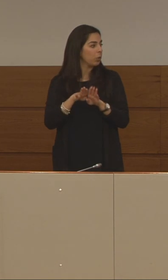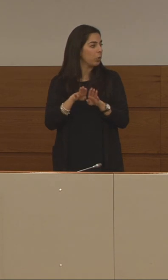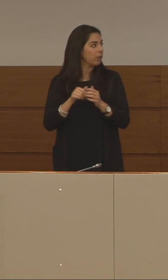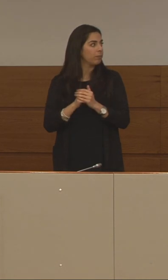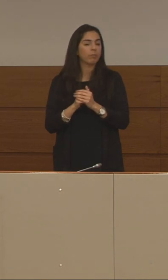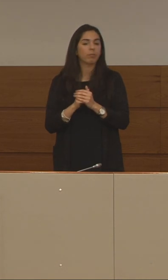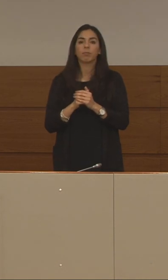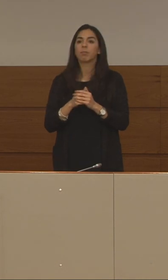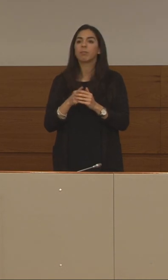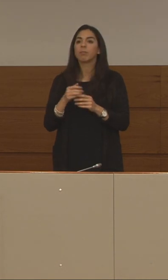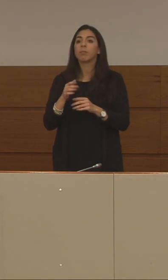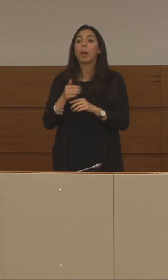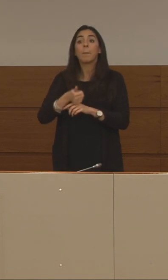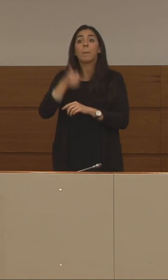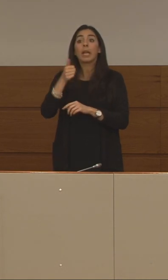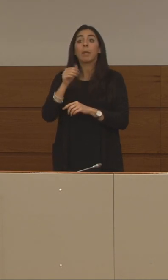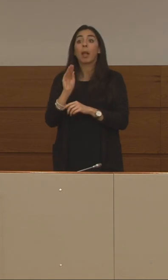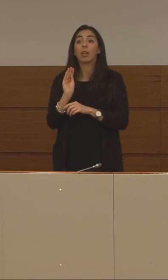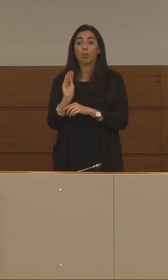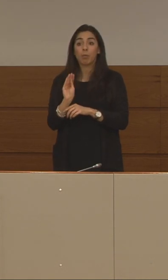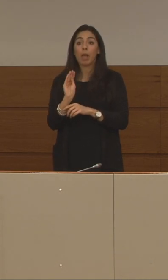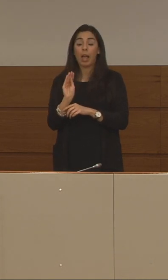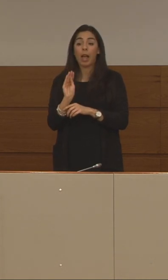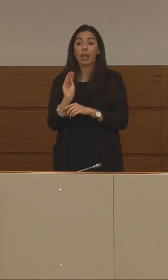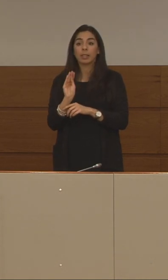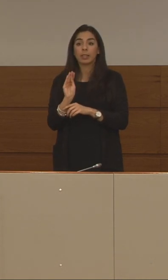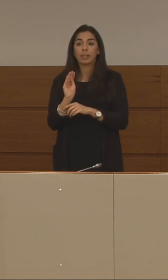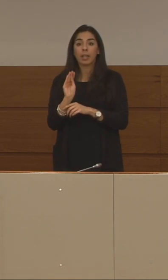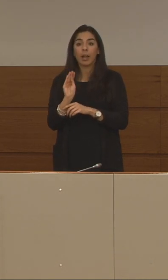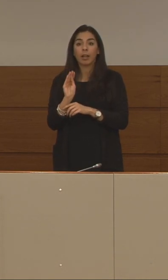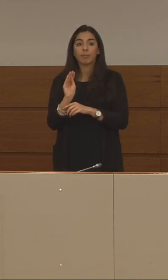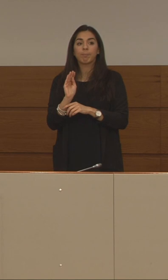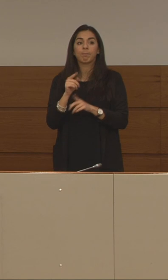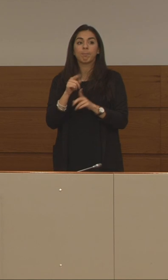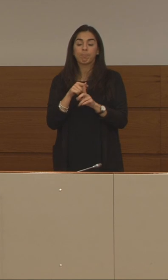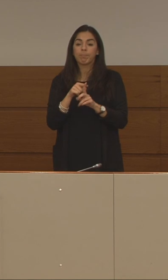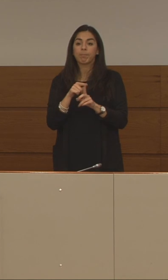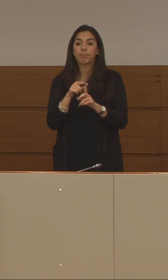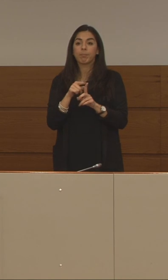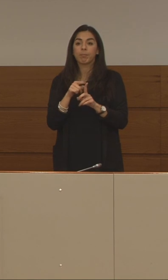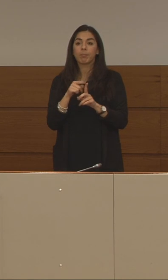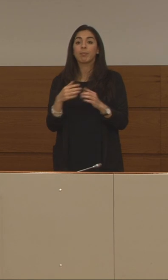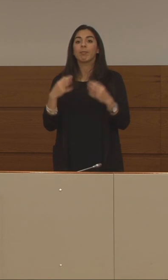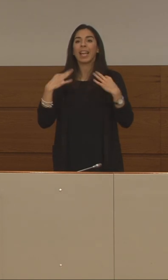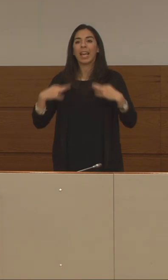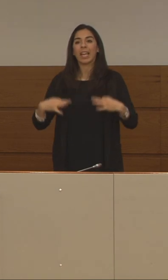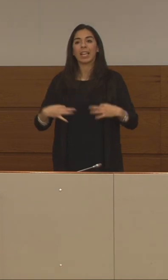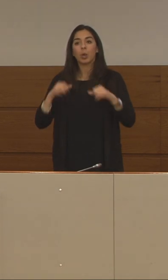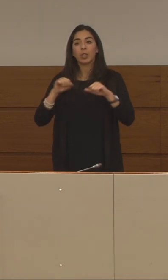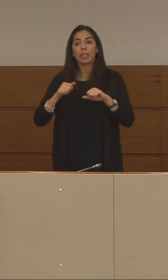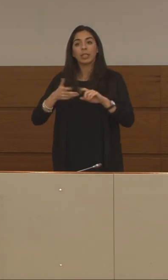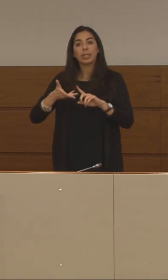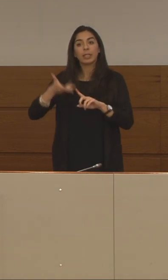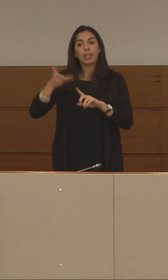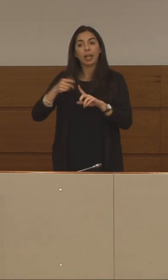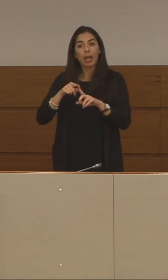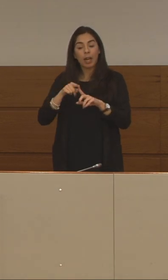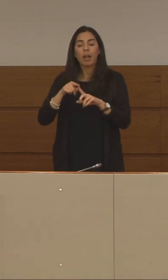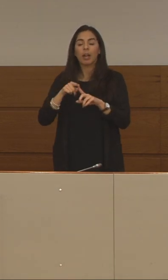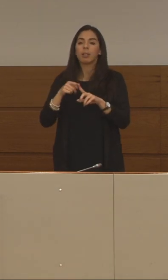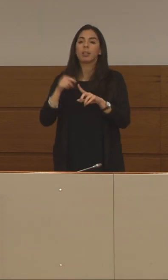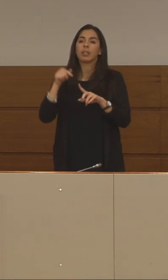sulla prima domanda è l'istituto sta lavorando su le conferme diciamo per quanto